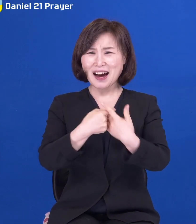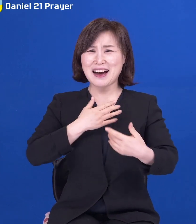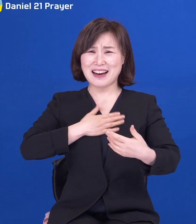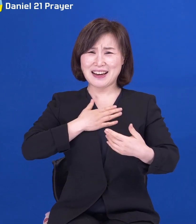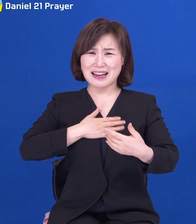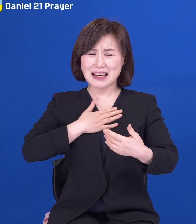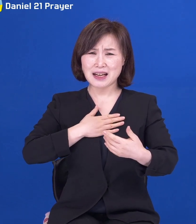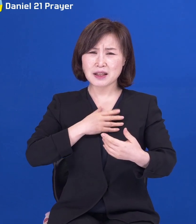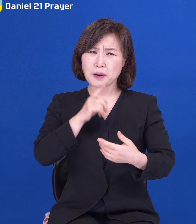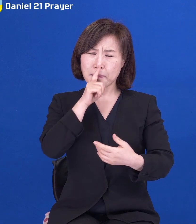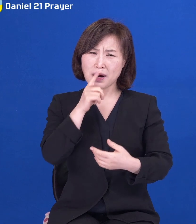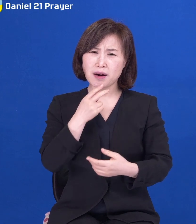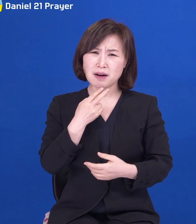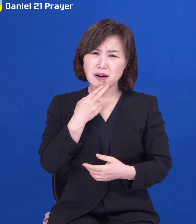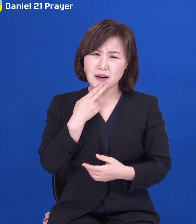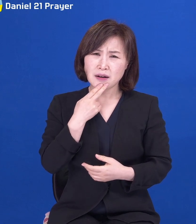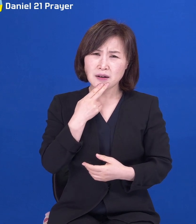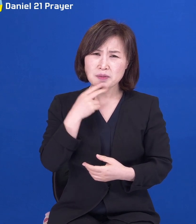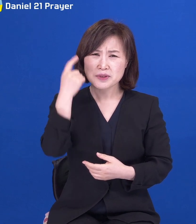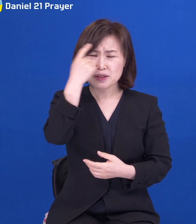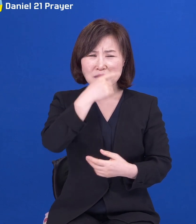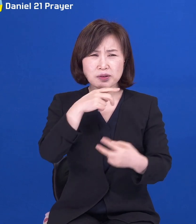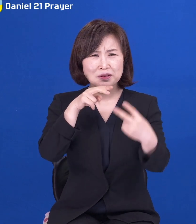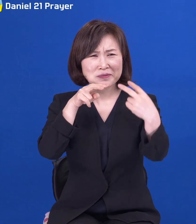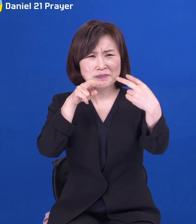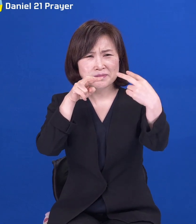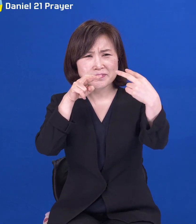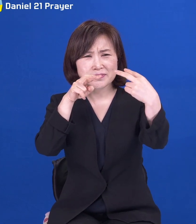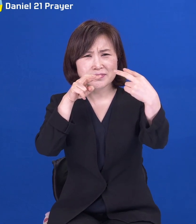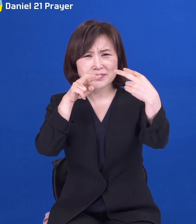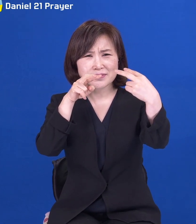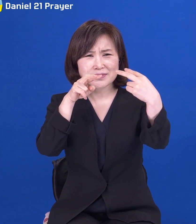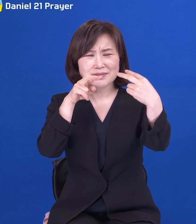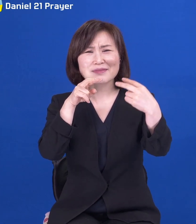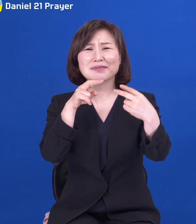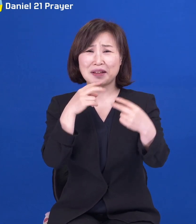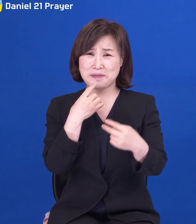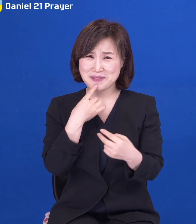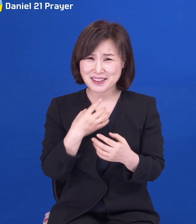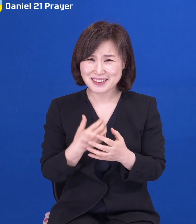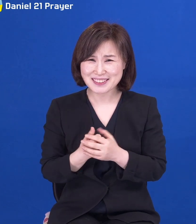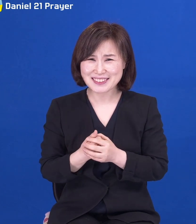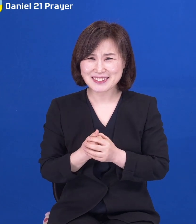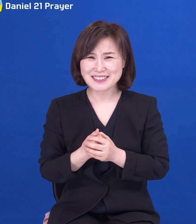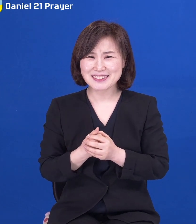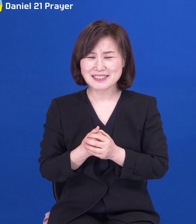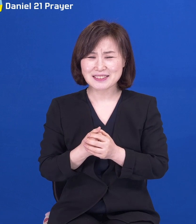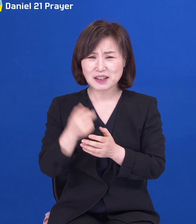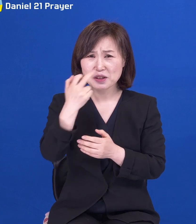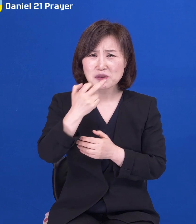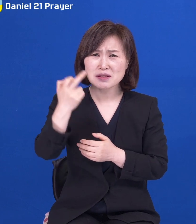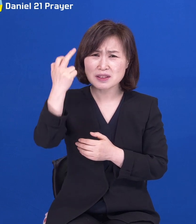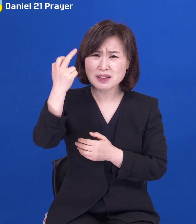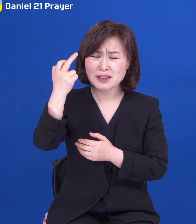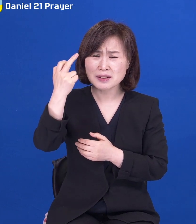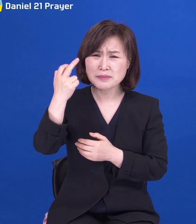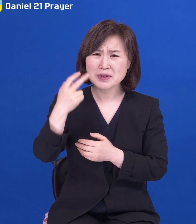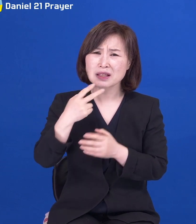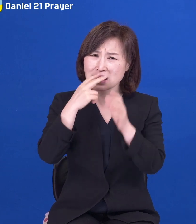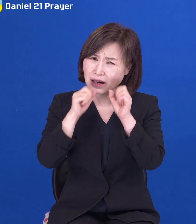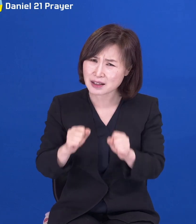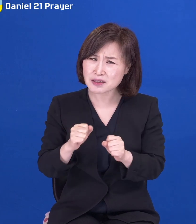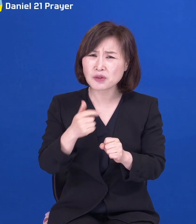그냥 아무 말 없이 이렇게 한 5분 동안 안고 있었던 것 같아요. 그래서 제가 그 형님 보고 형님 살아와줘서